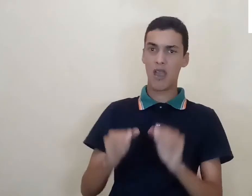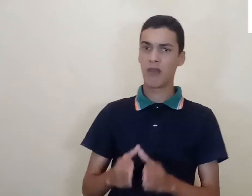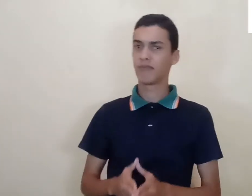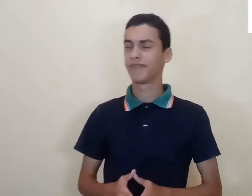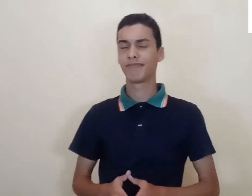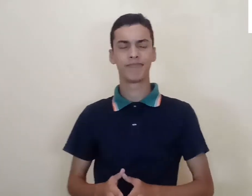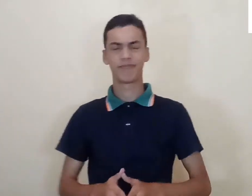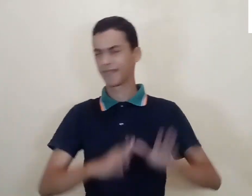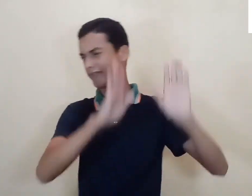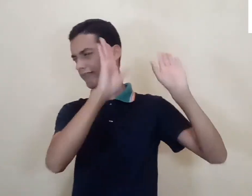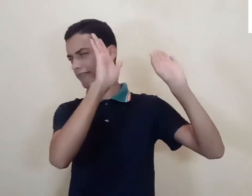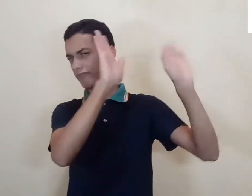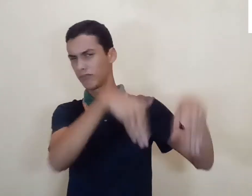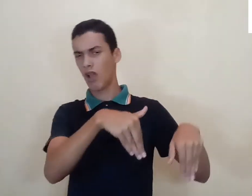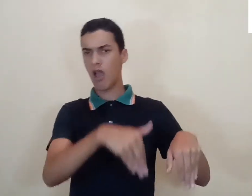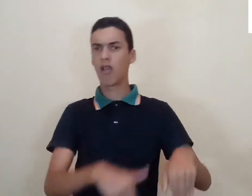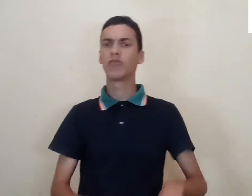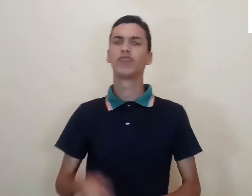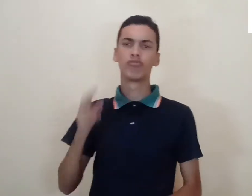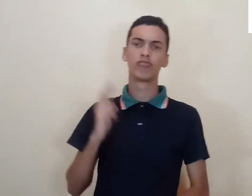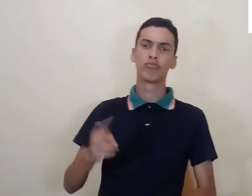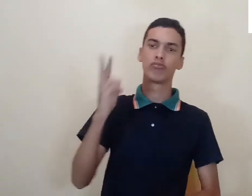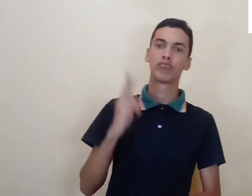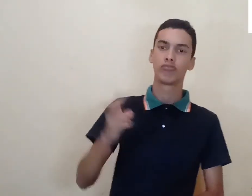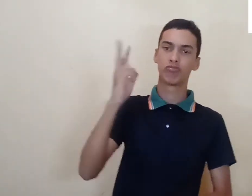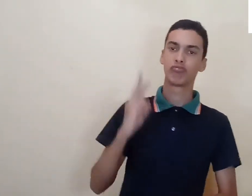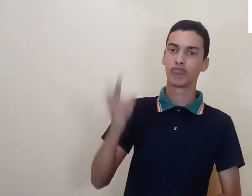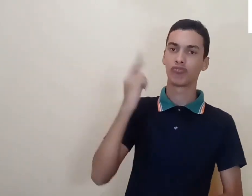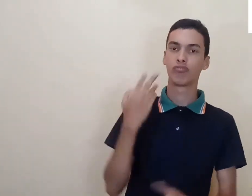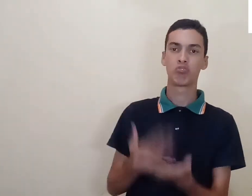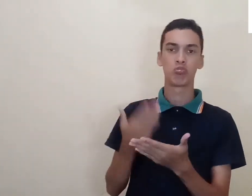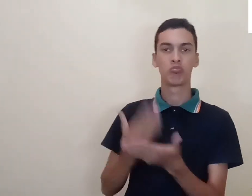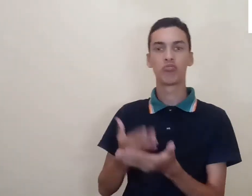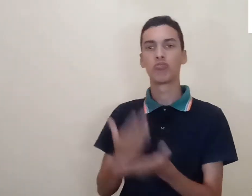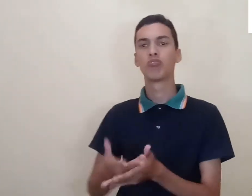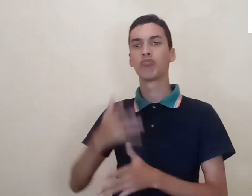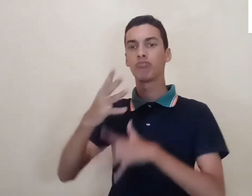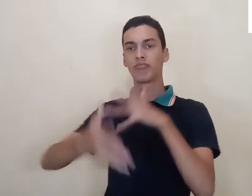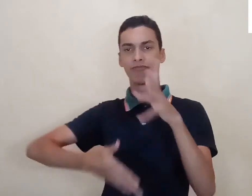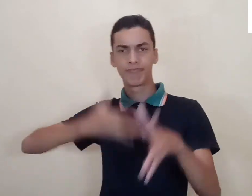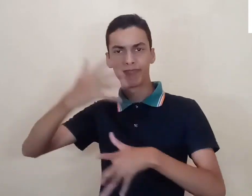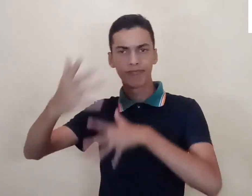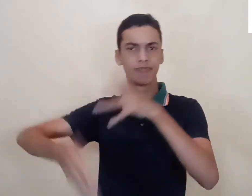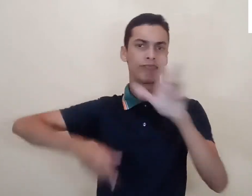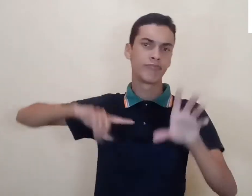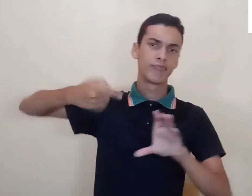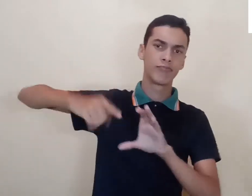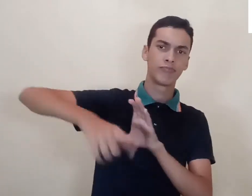deixando-se levar pelo que as pessoas dizem, pelo que as pessoas fazem, se elas desprezam seus objetivos,